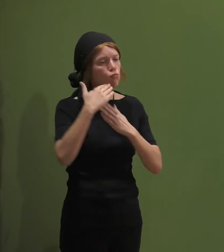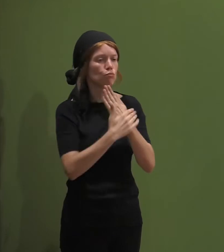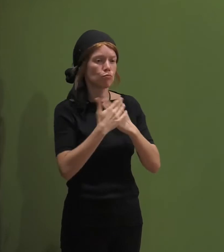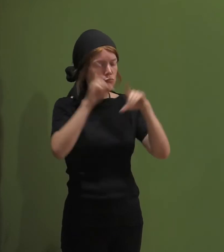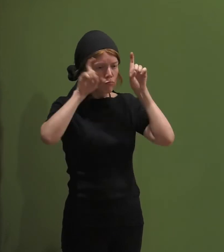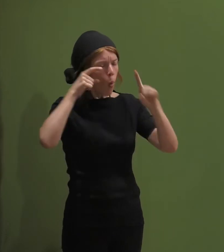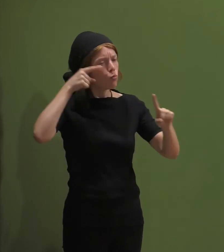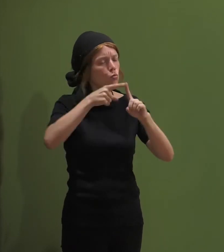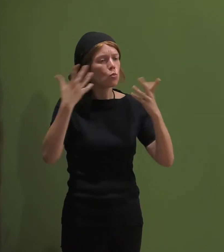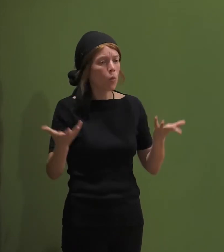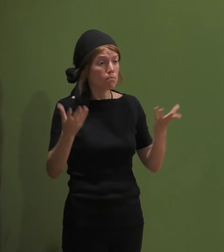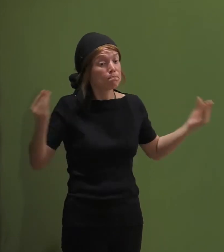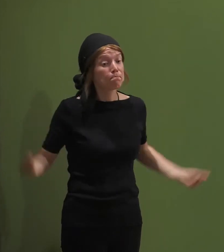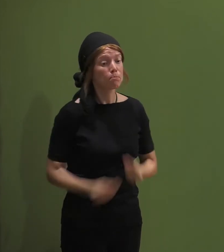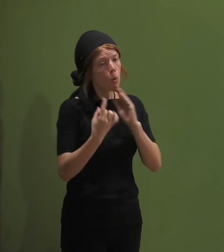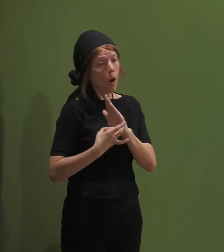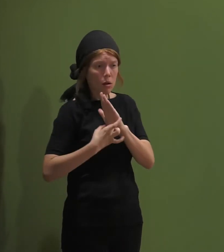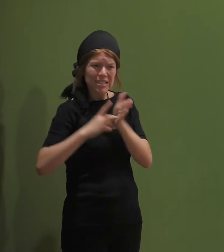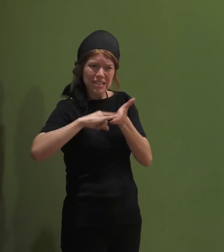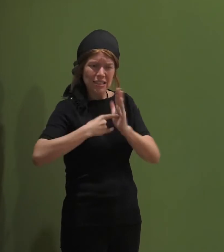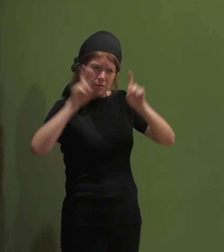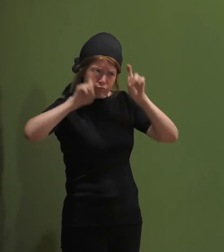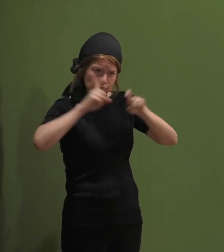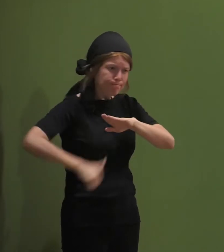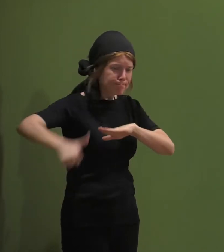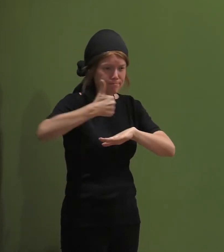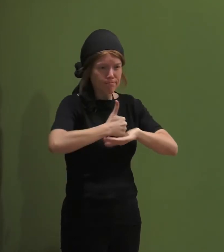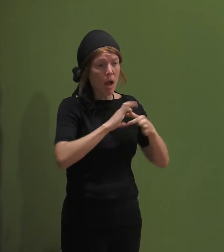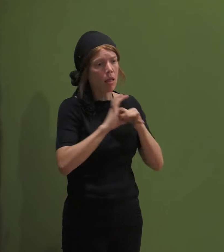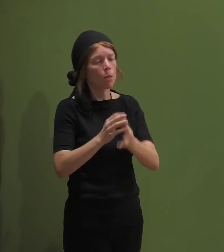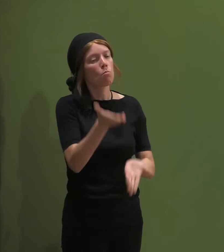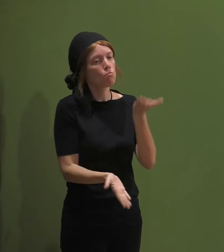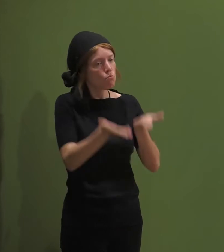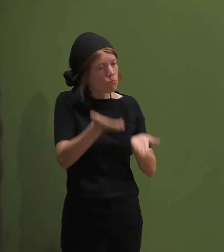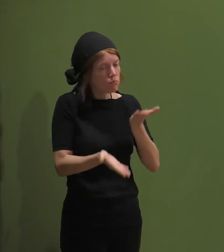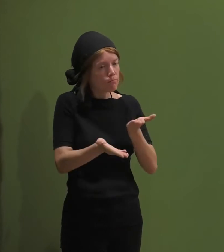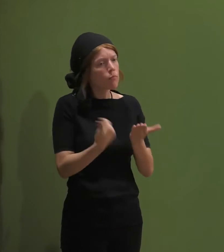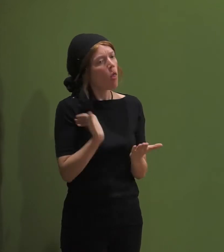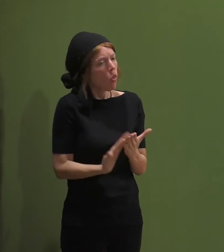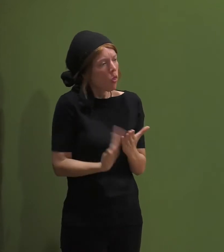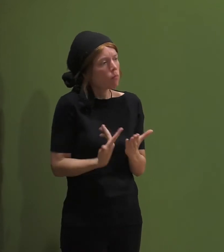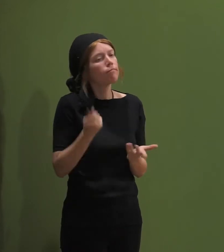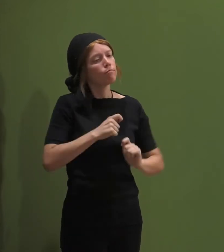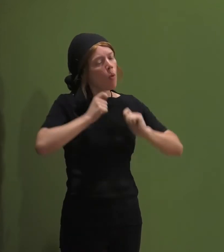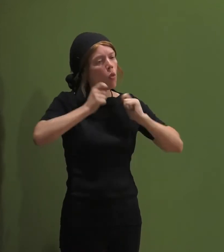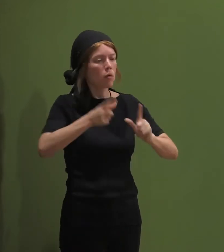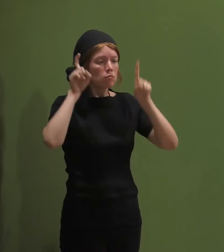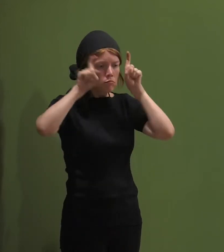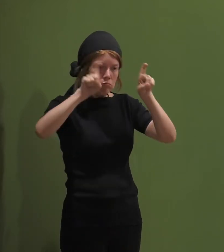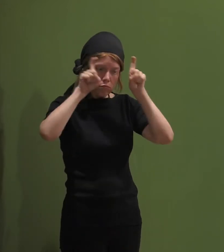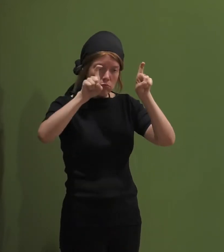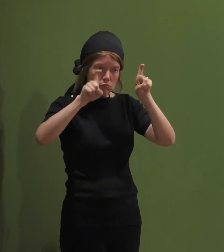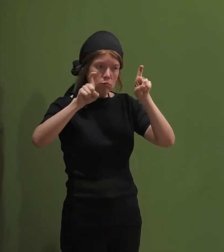tiene como objetivo contribuir a la mejora de la calidad del sistema de educación superior mediante la evaluación, certificación y acreditación de